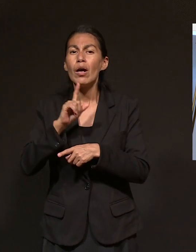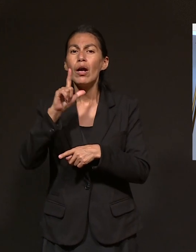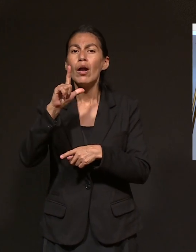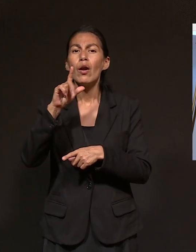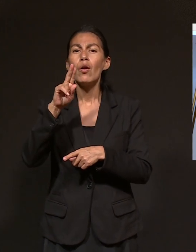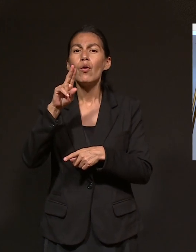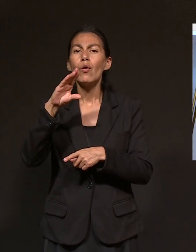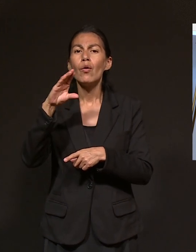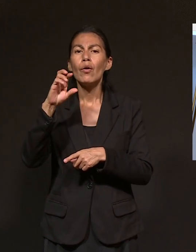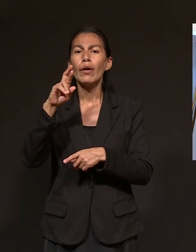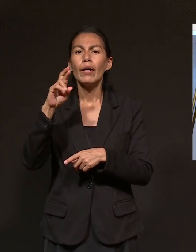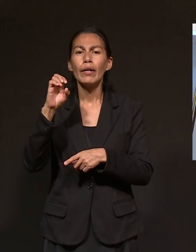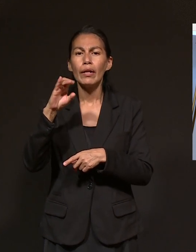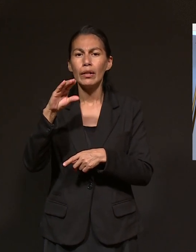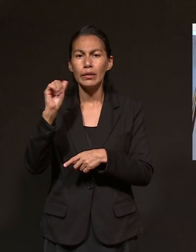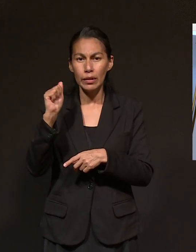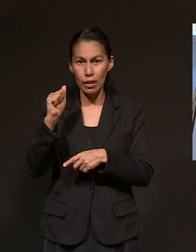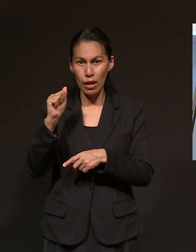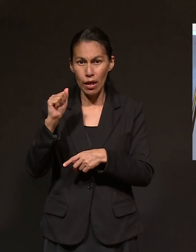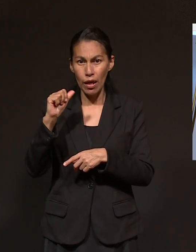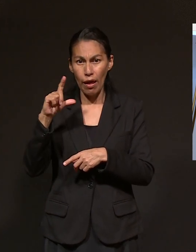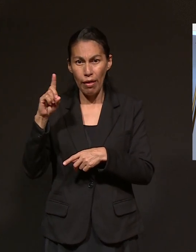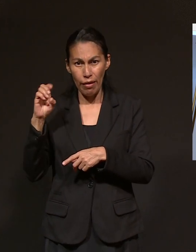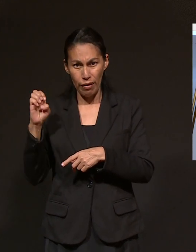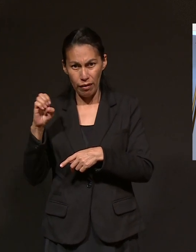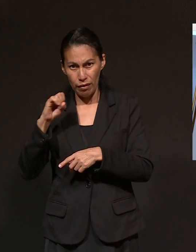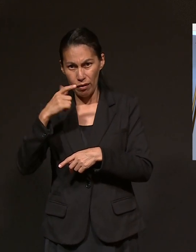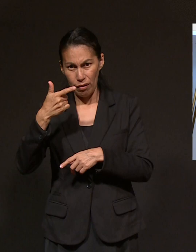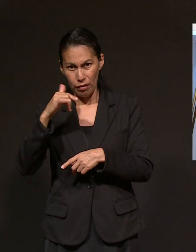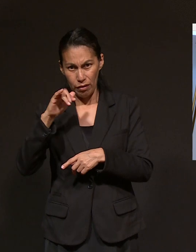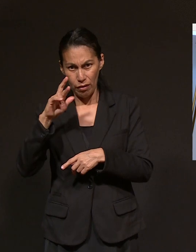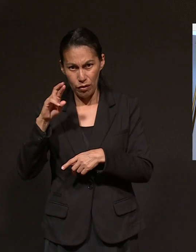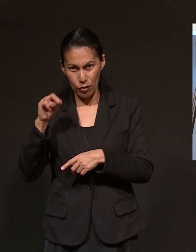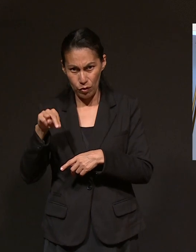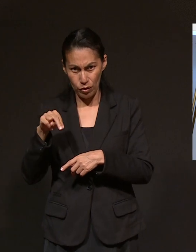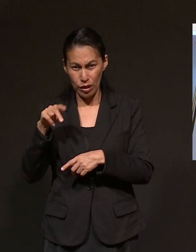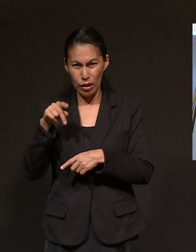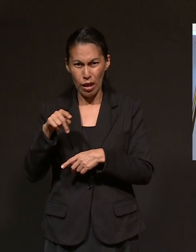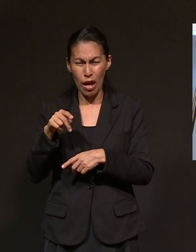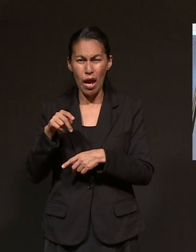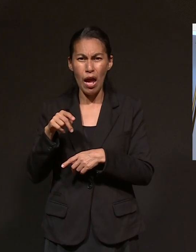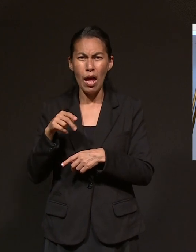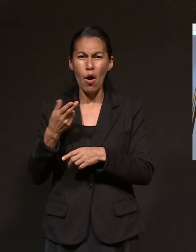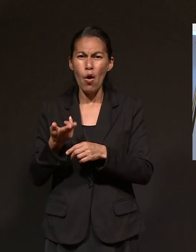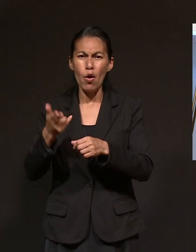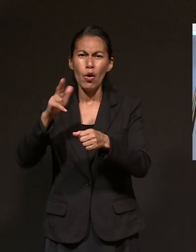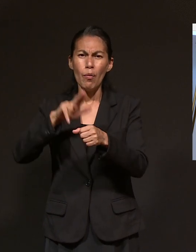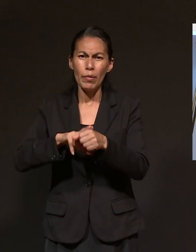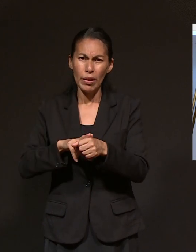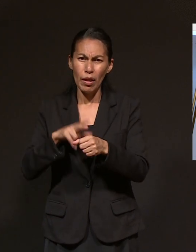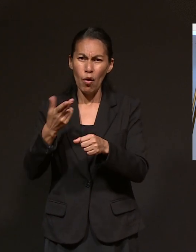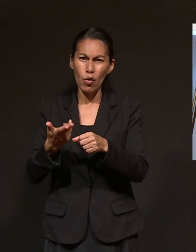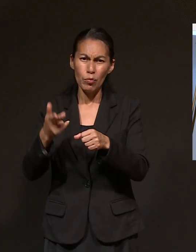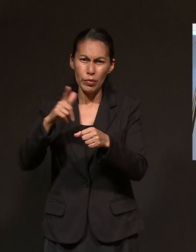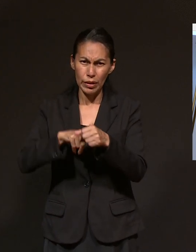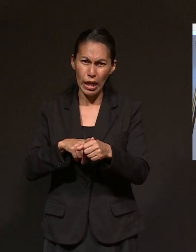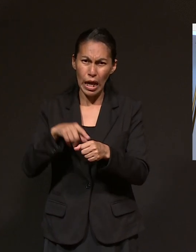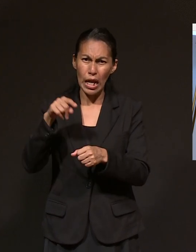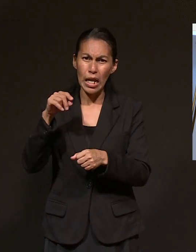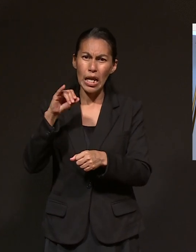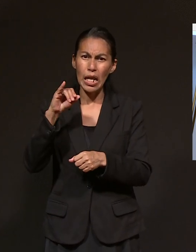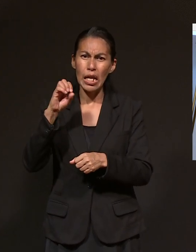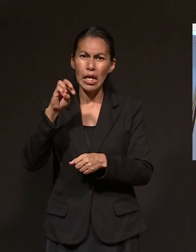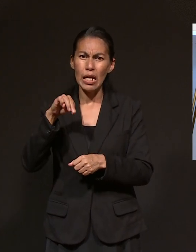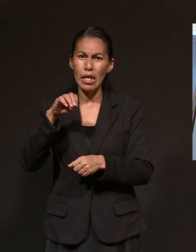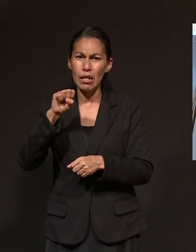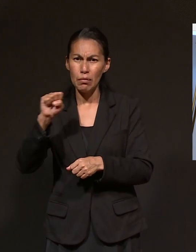Flores de Girón Ella es venezolana, está hospitalizada en el